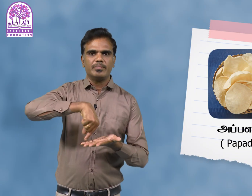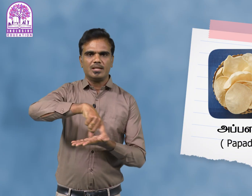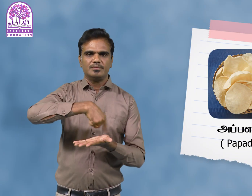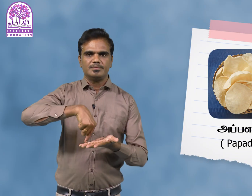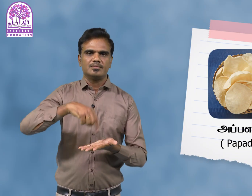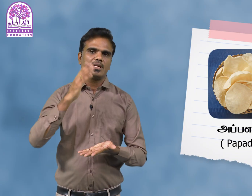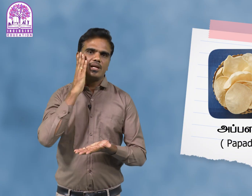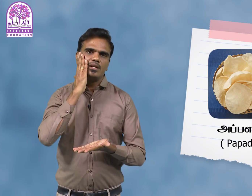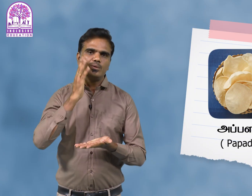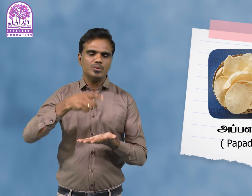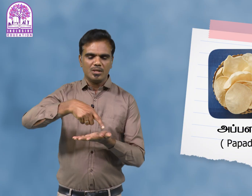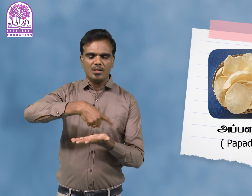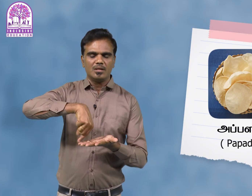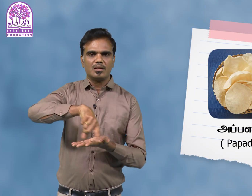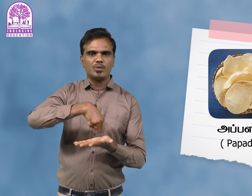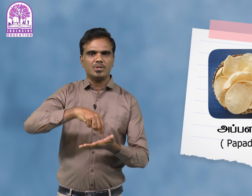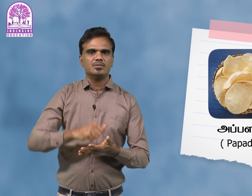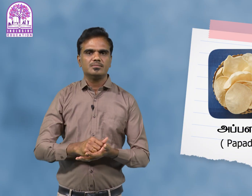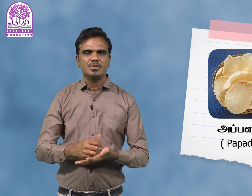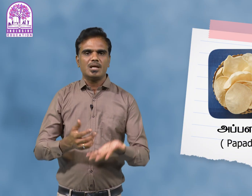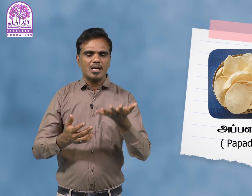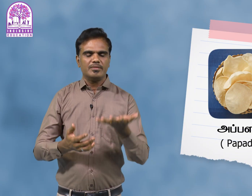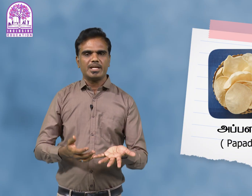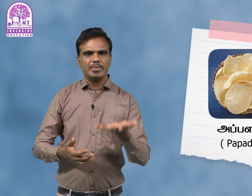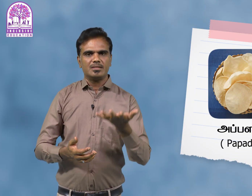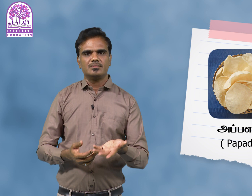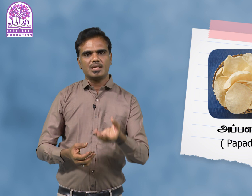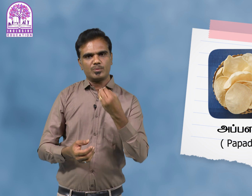காமிப்பீங்க, எல்லோ ரவுண்டு, அதை ஃப்ரை பண்ணது அதை கொடுங்க.